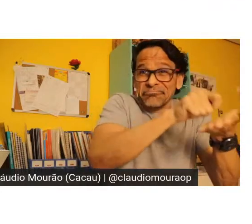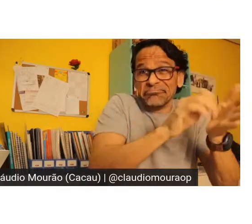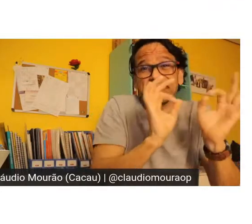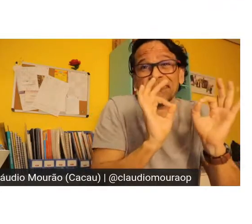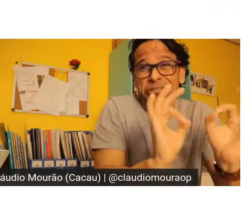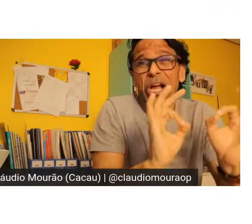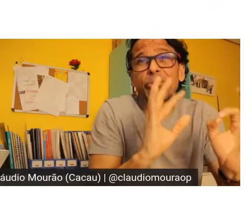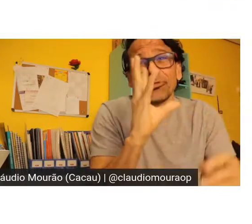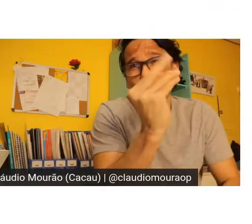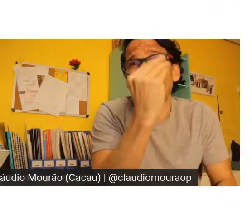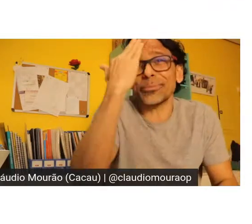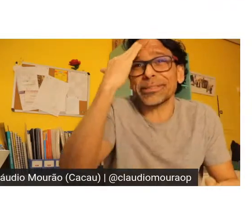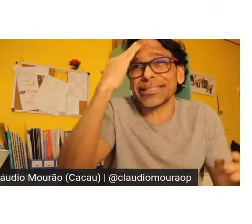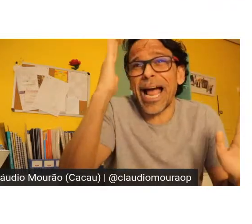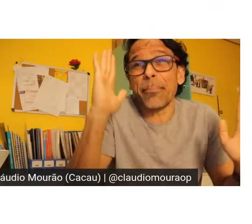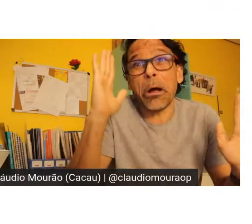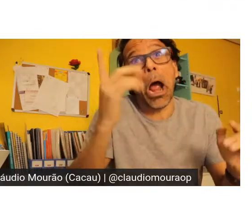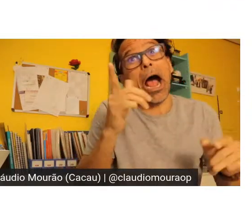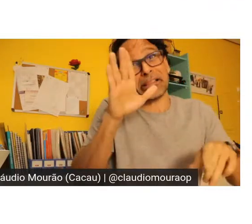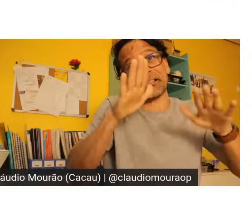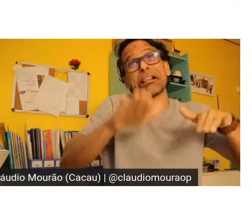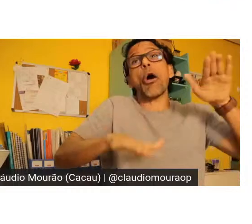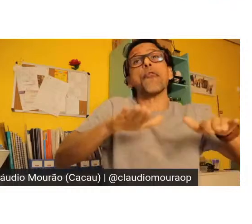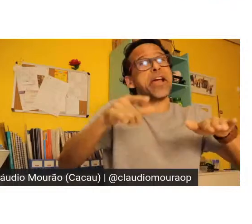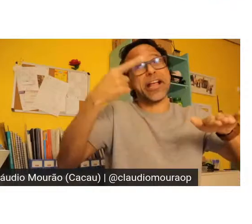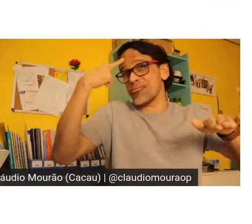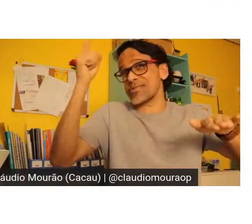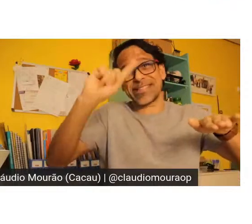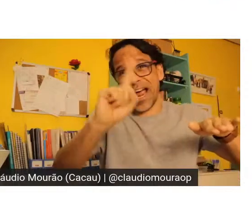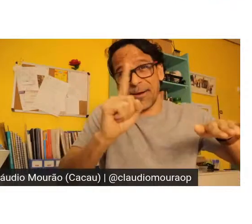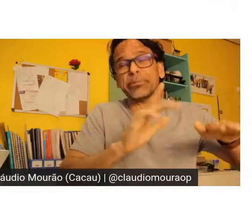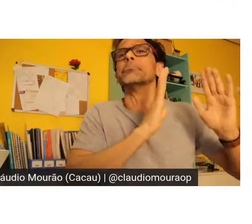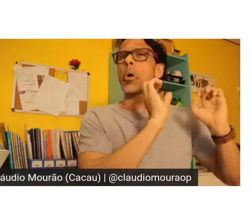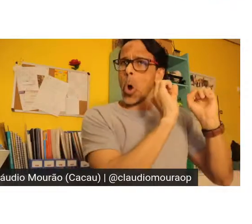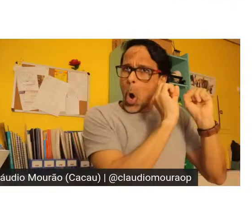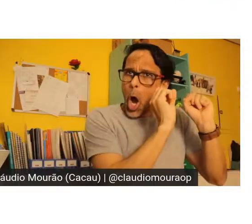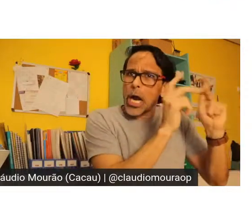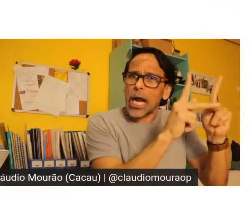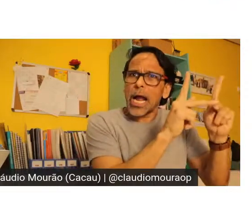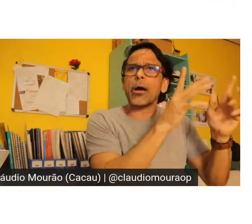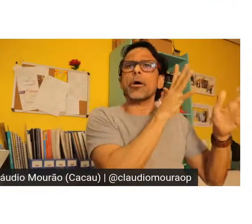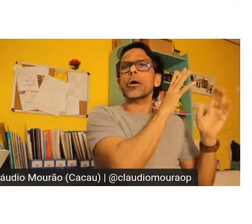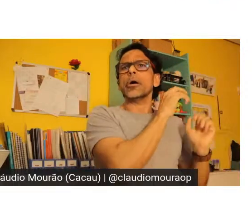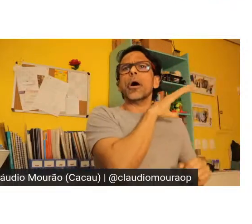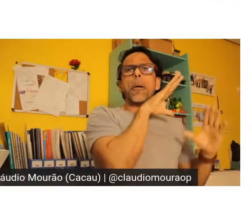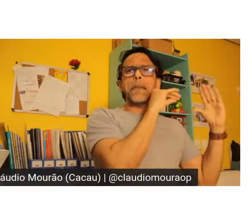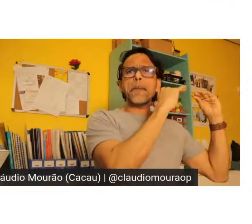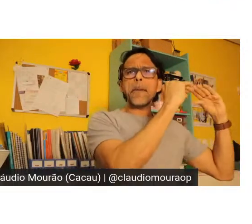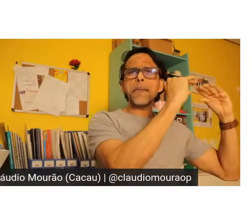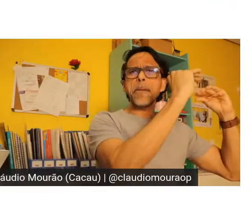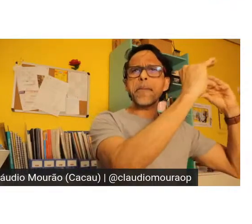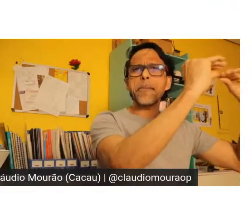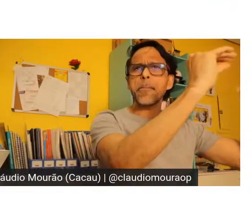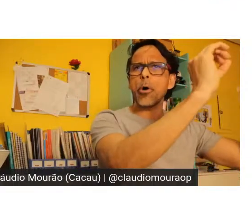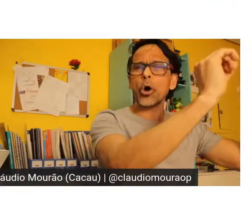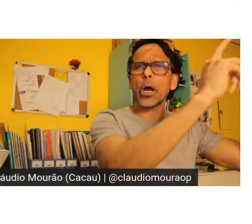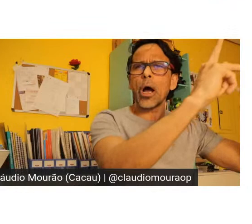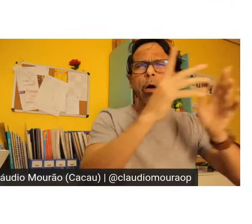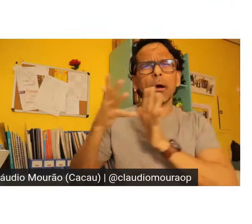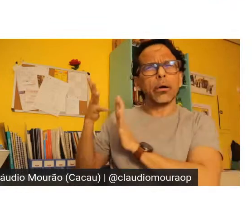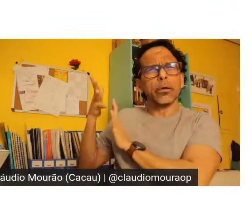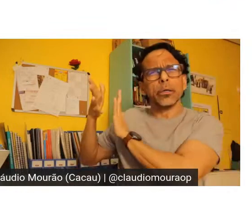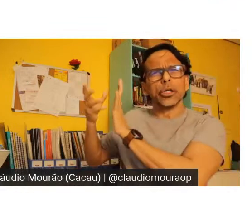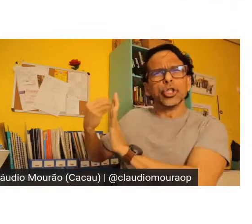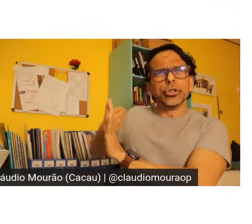do ano passado por meio da oralidade era mais ou na leitura então aí nós sabemos que é isso